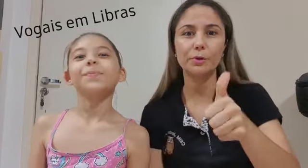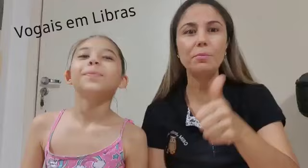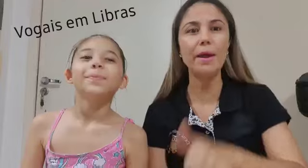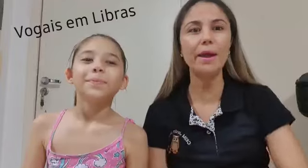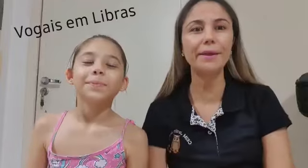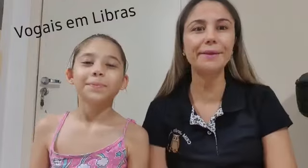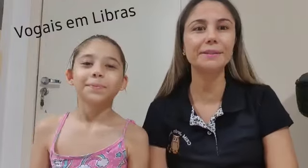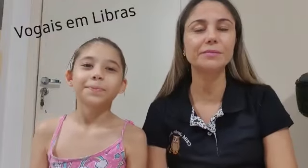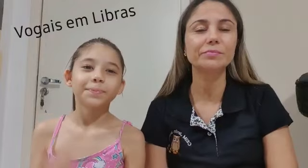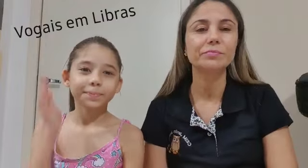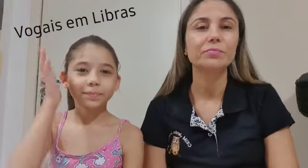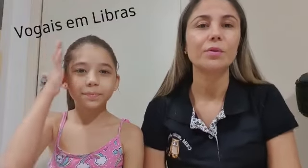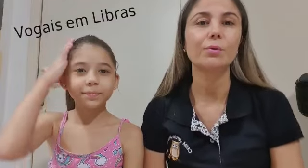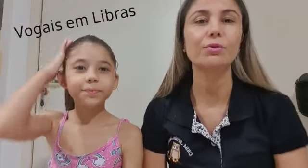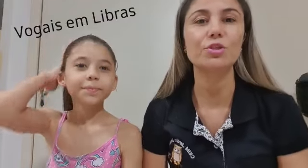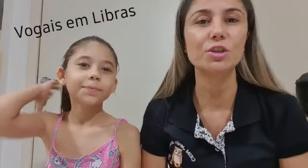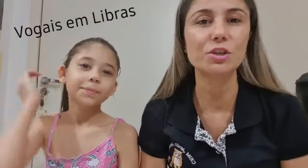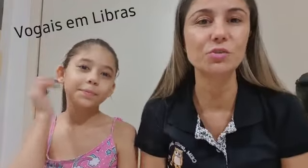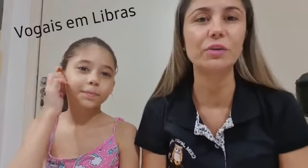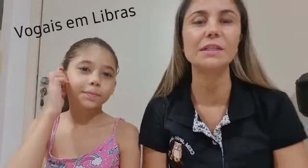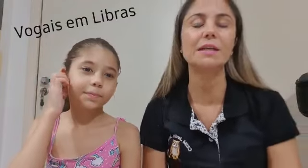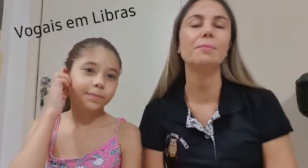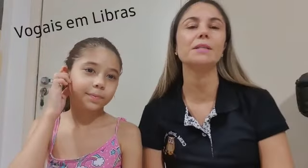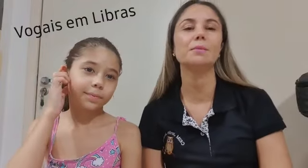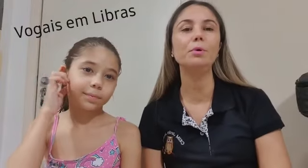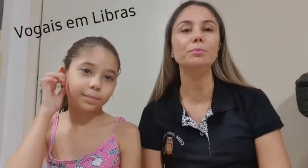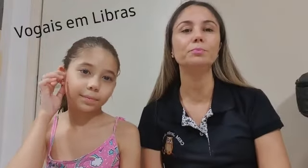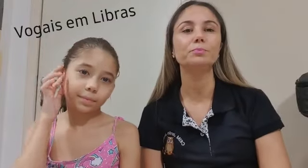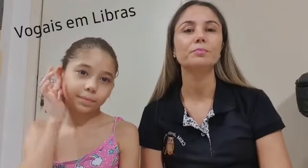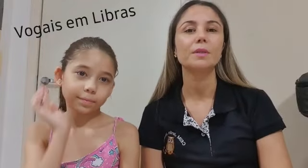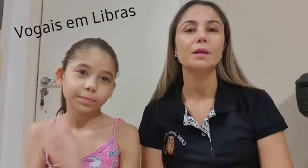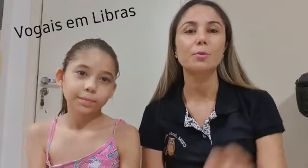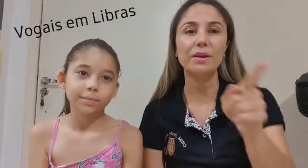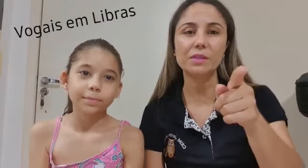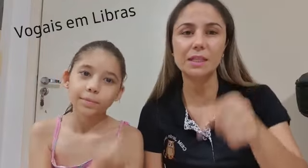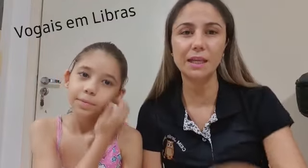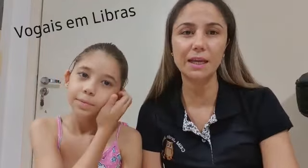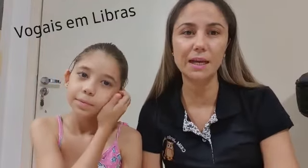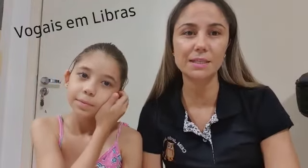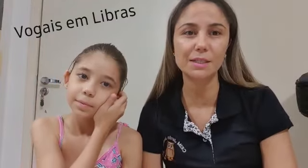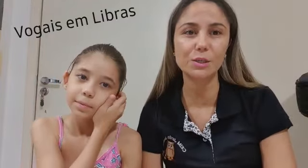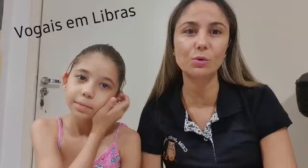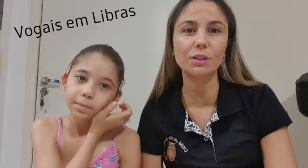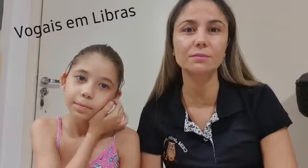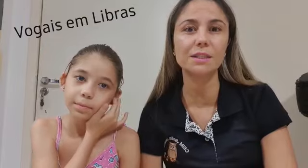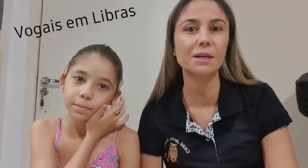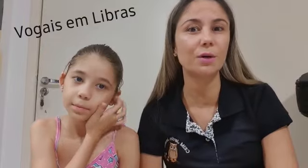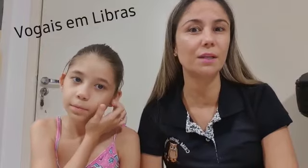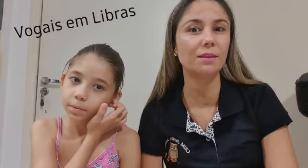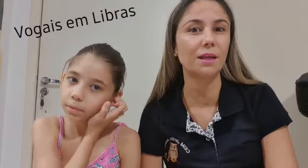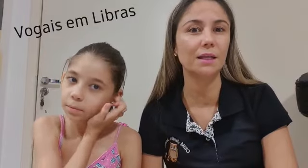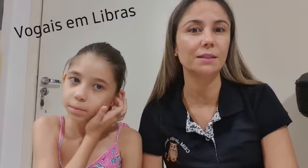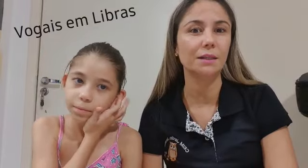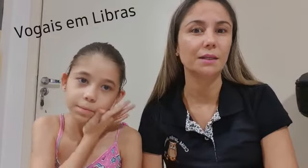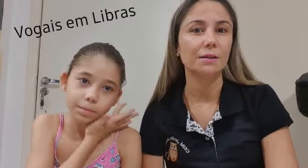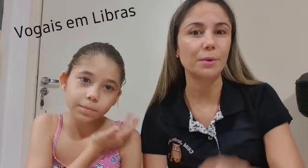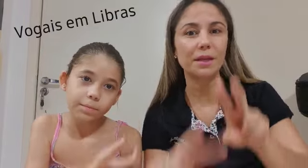Muito bem. Outro dia a gente vem ensinar mais, tá bom? Como é que você tá em casa aí, se cuidando nessa quarentena? Como é que é,